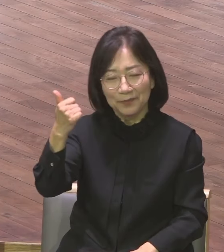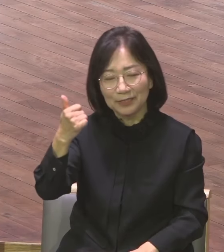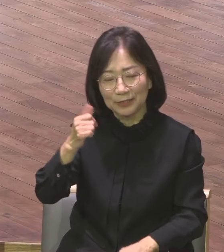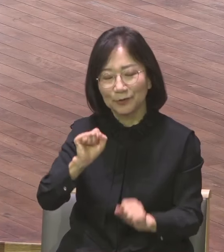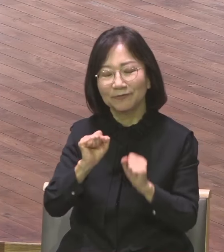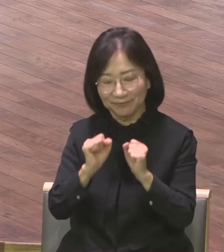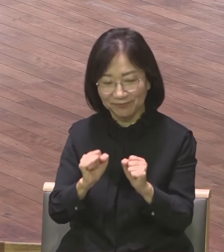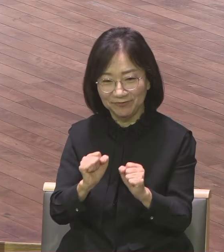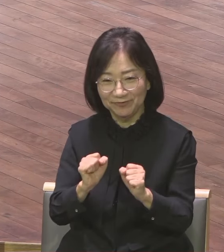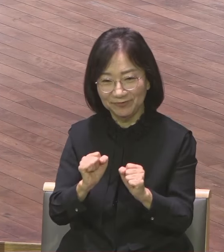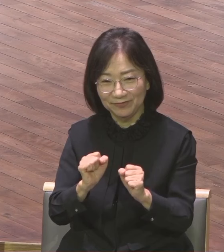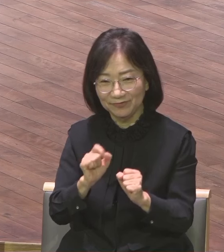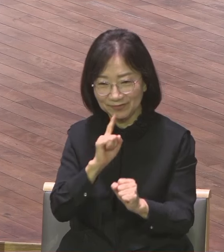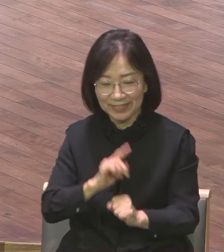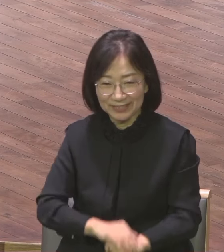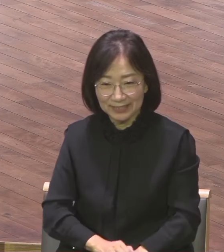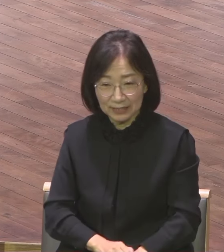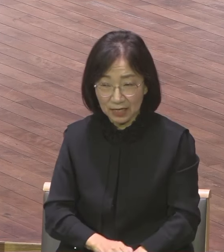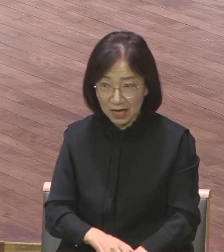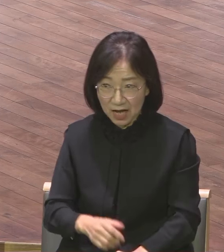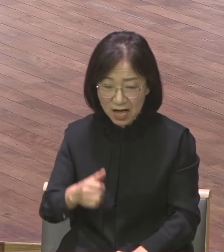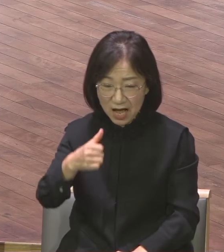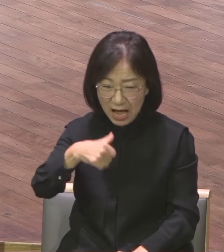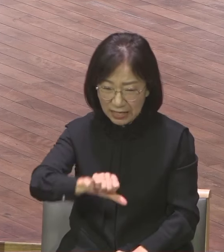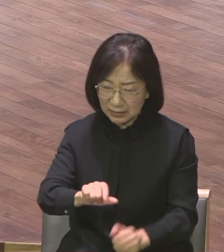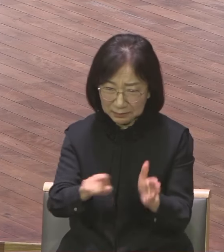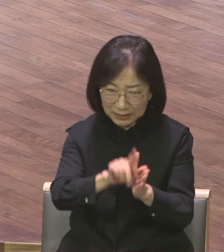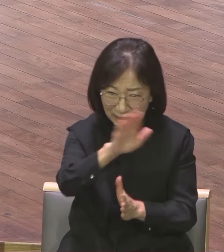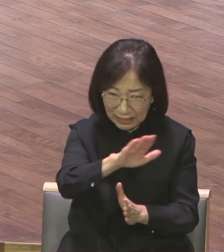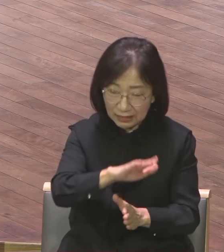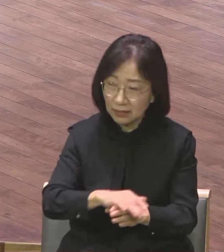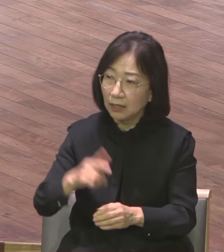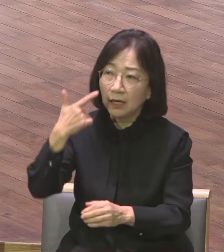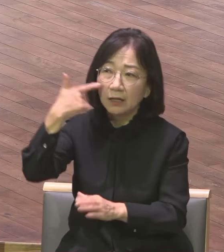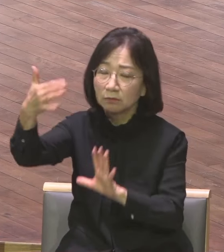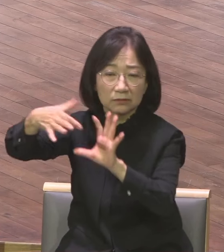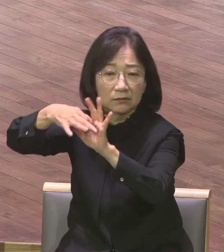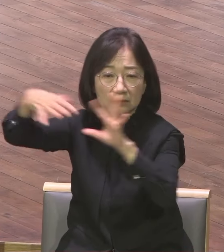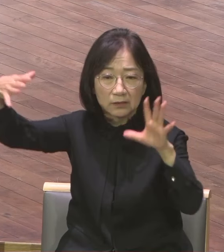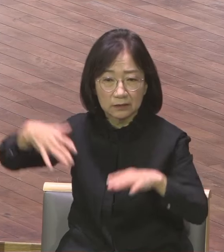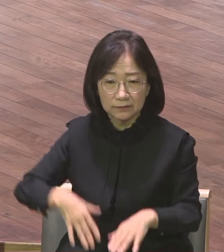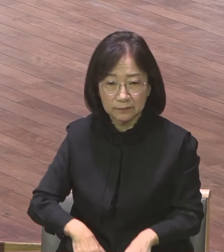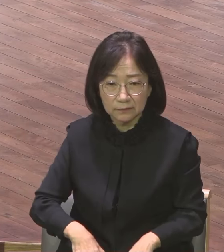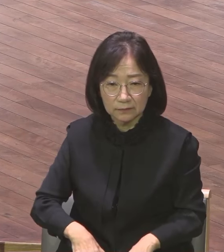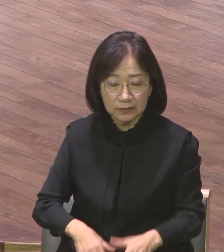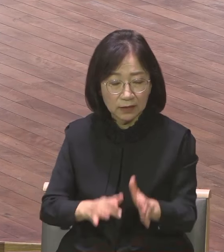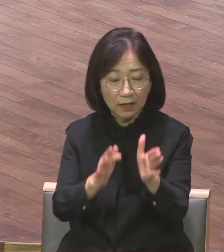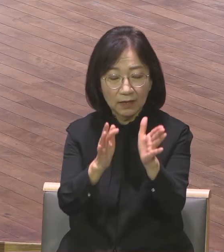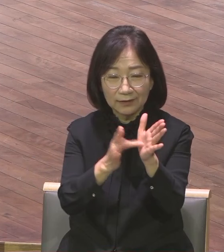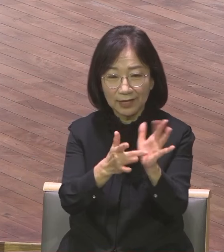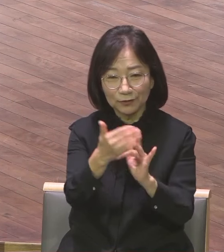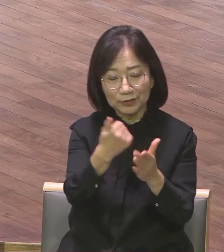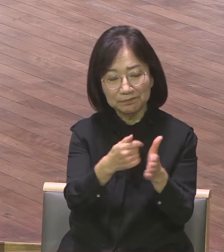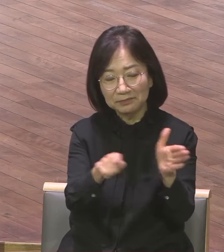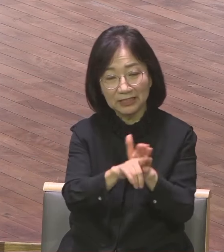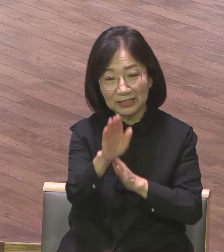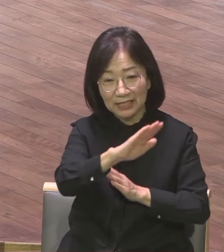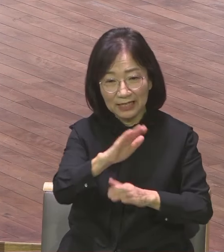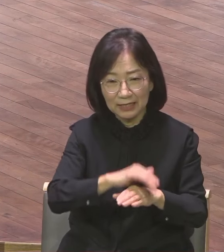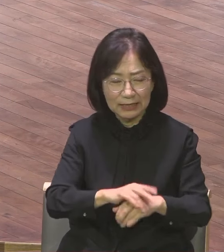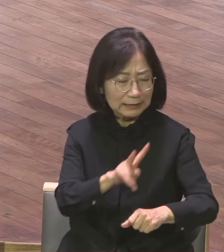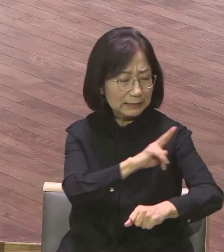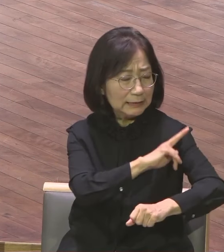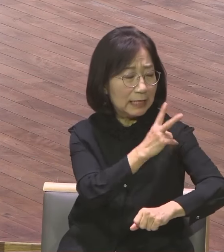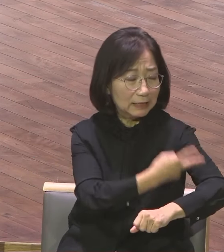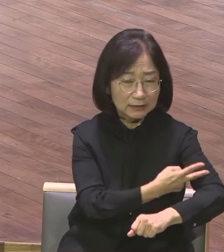아버지도 있느니라. 아들을 부인하면 아버지가 없어. 예수님을 부인한 이단들은 예수님이 그리스도라고